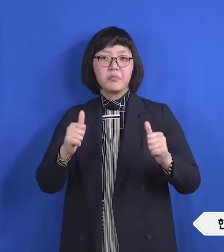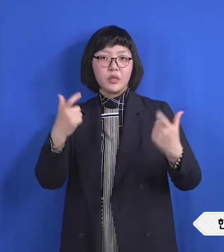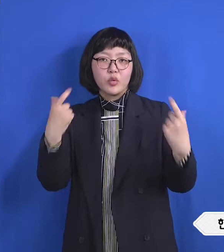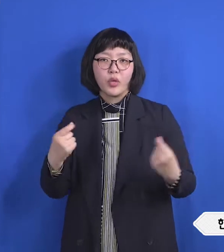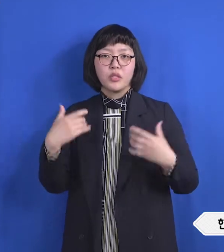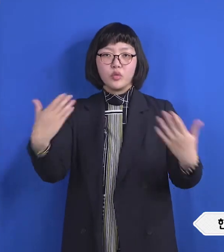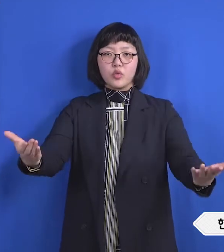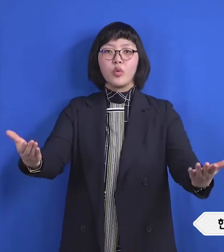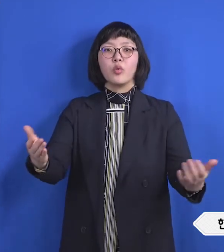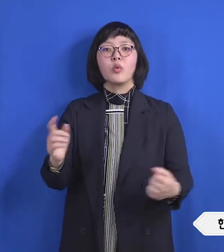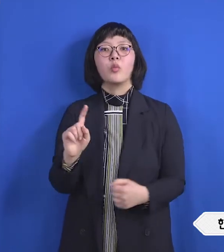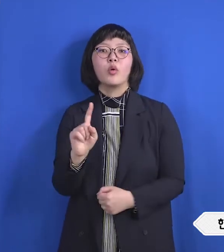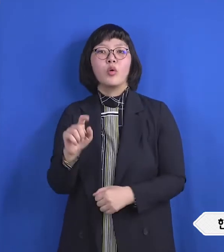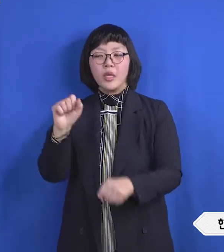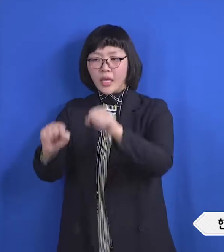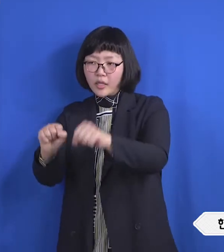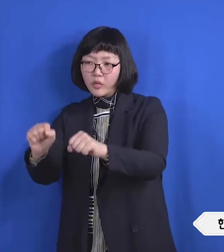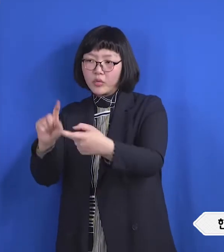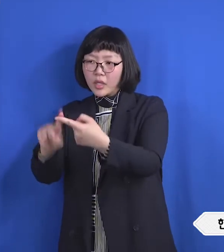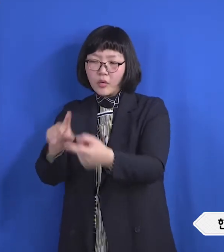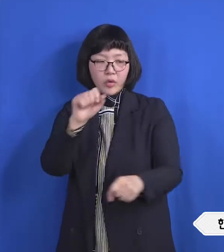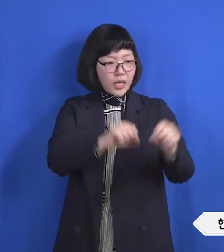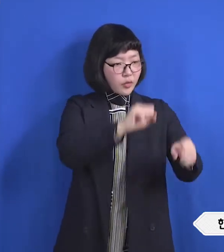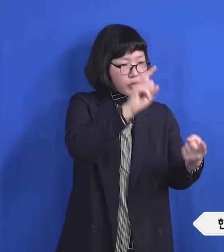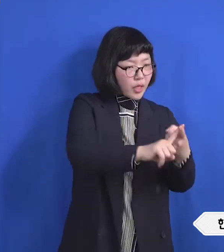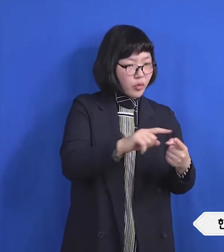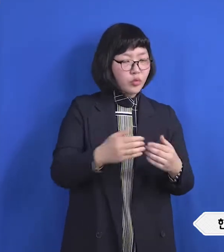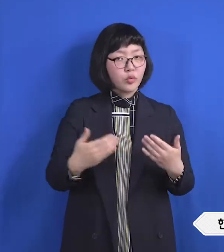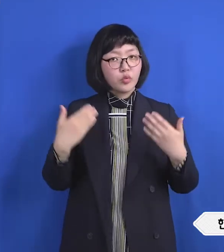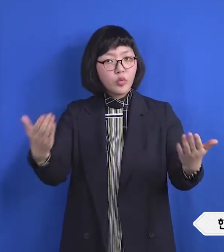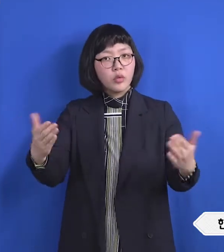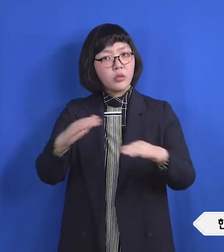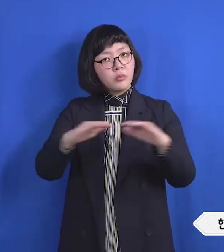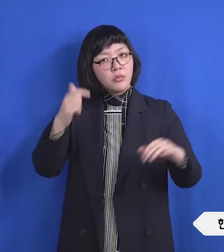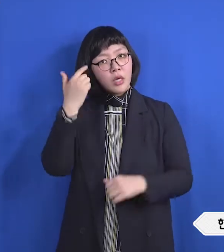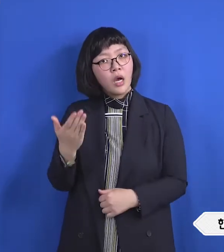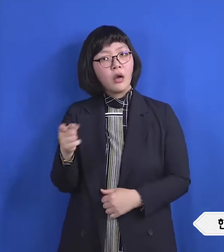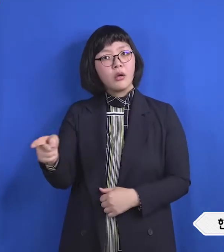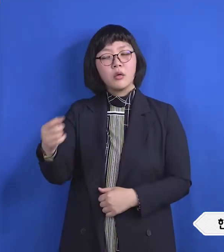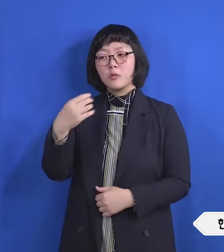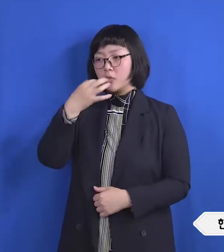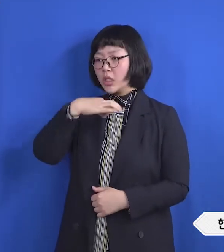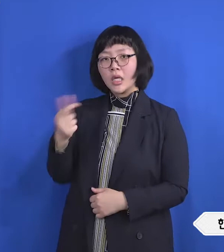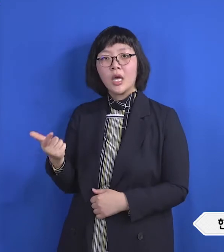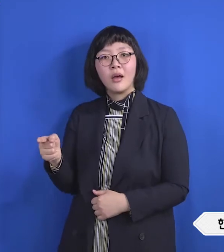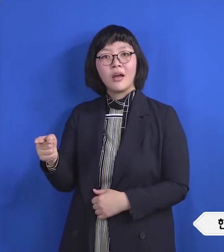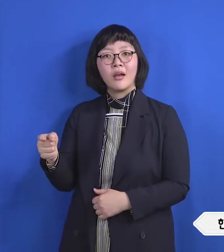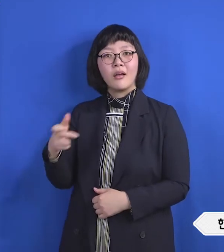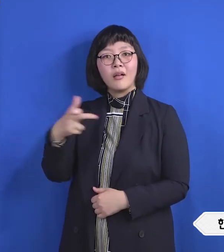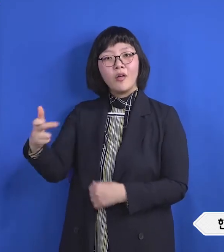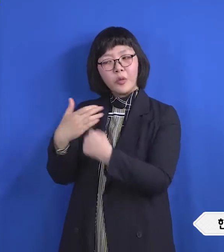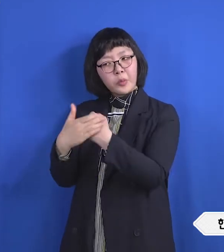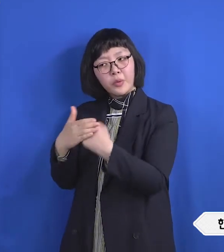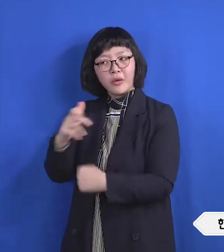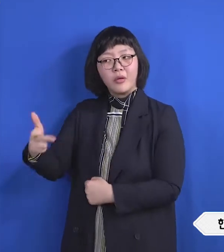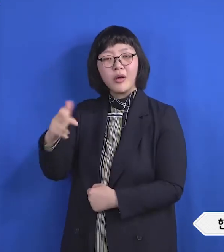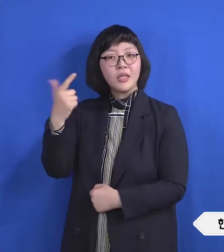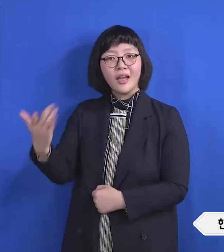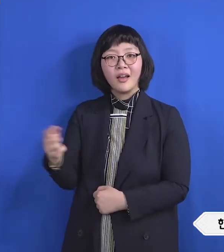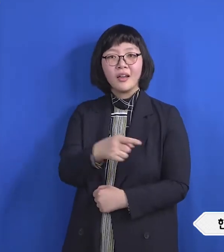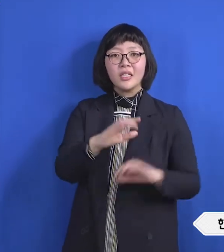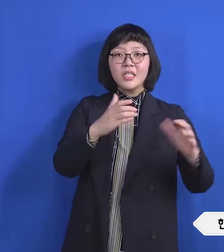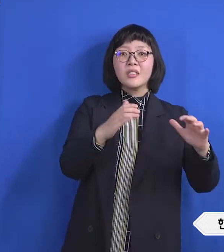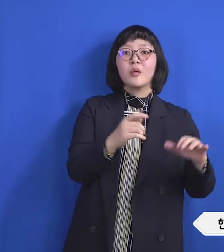똑같이 손으로 행한 대로 심판을 해버린다면 유대인이 훨씬 유리하고 이방인, 하나님도 모르는